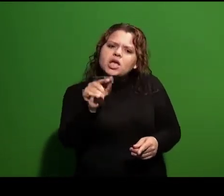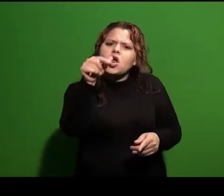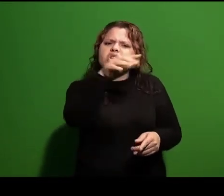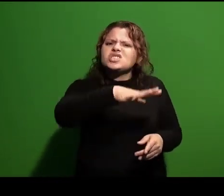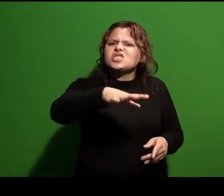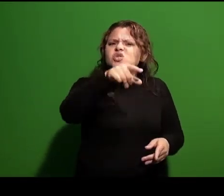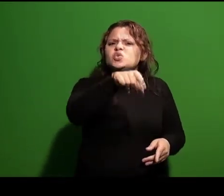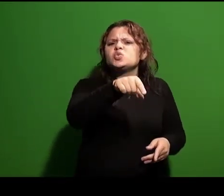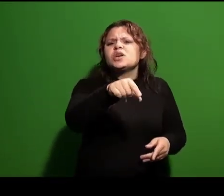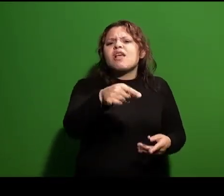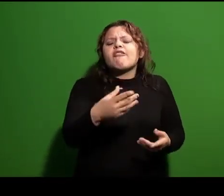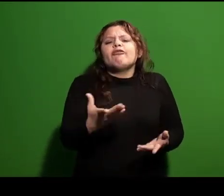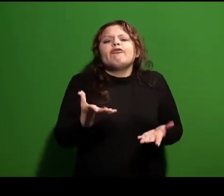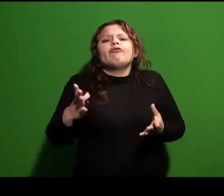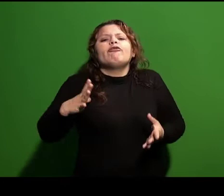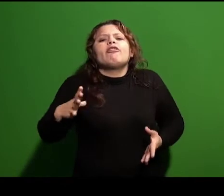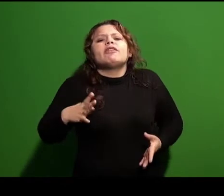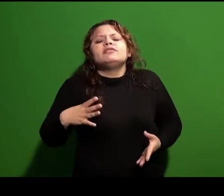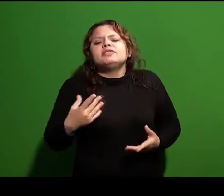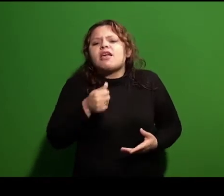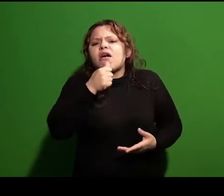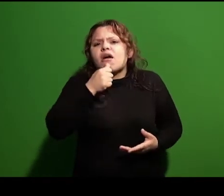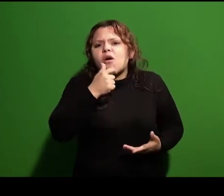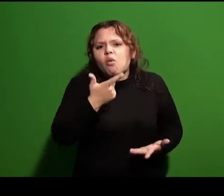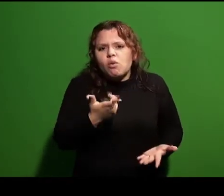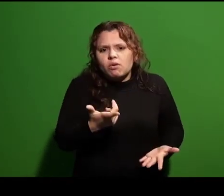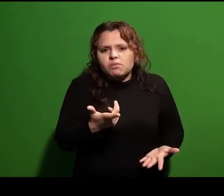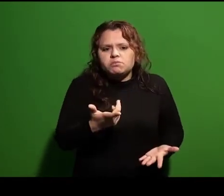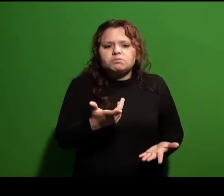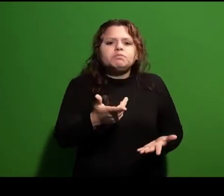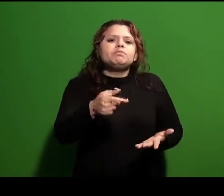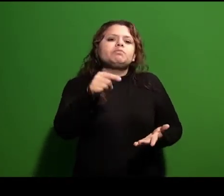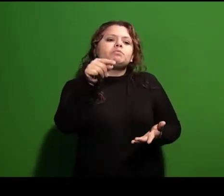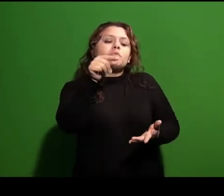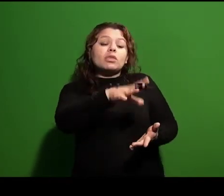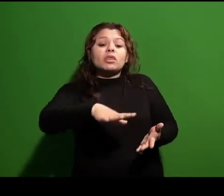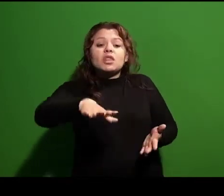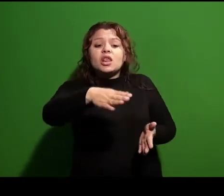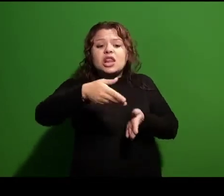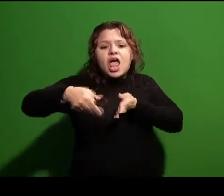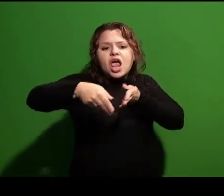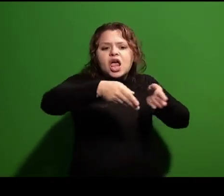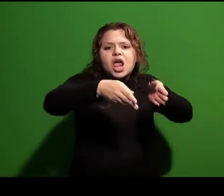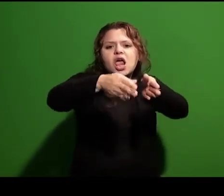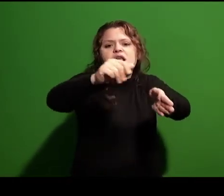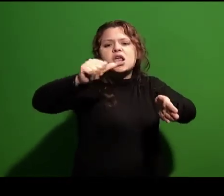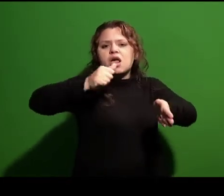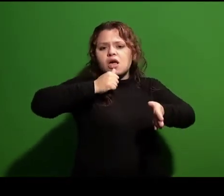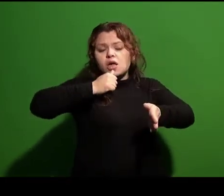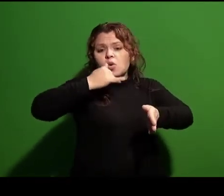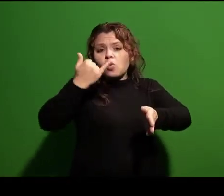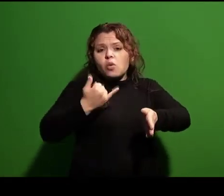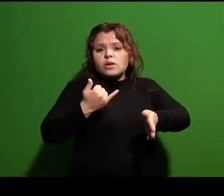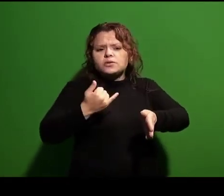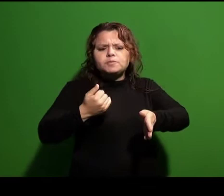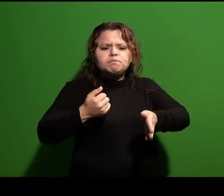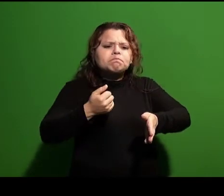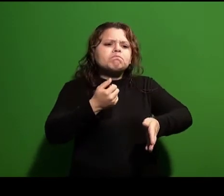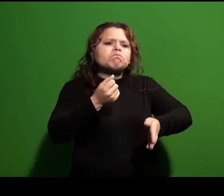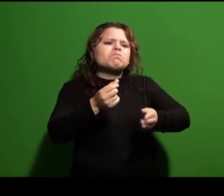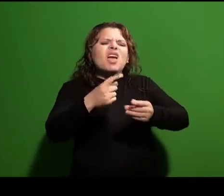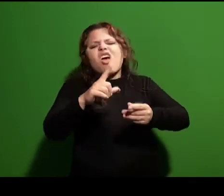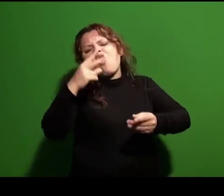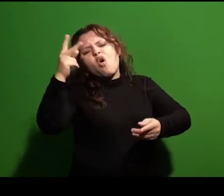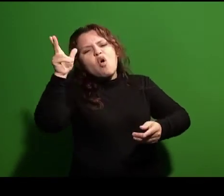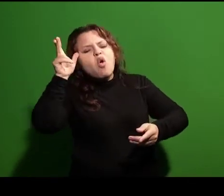el recurso natural que le faltaba a la ciudad era el agua. Esta era conducida por medio de acueductos de un